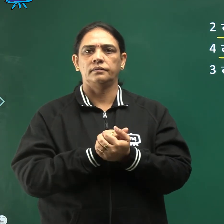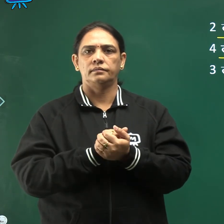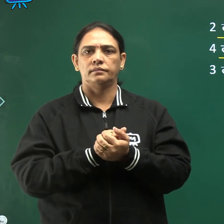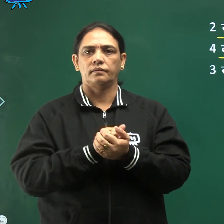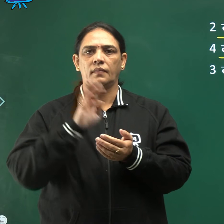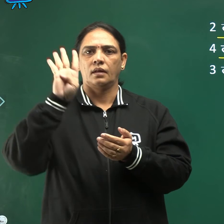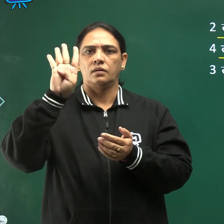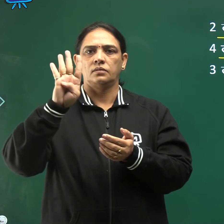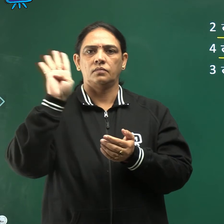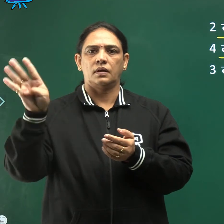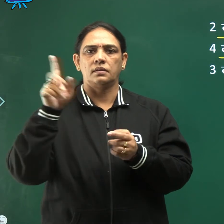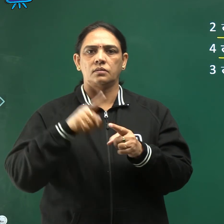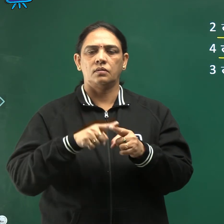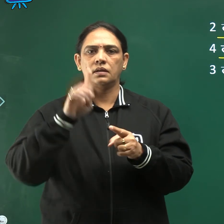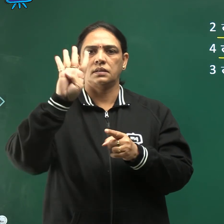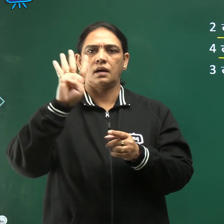44 गुणा 4